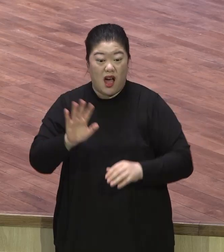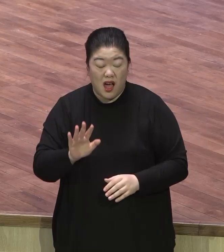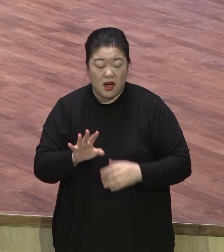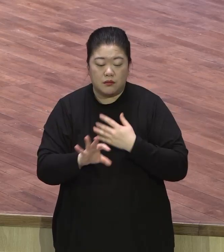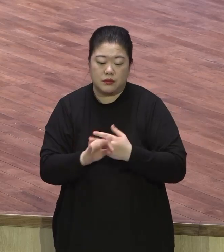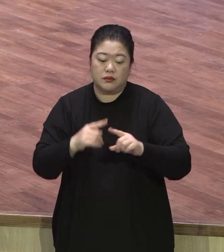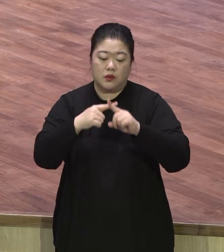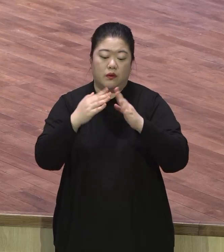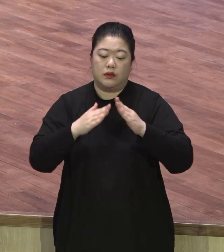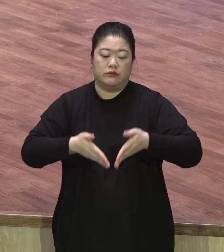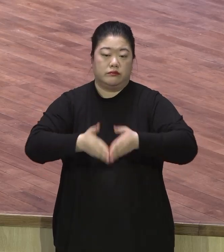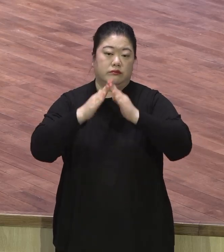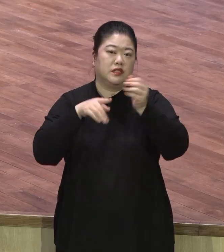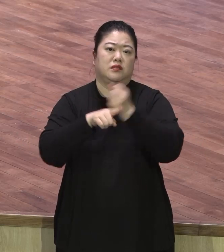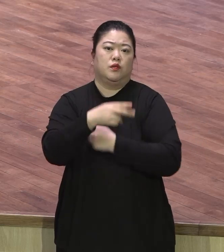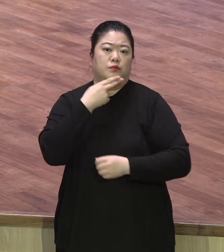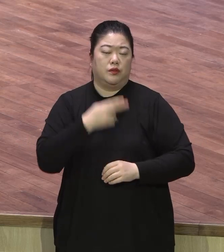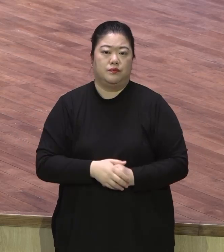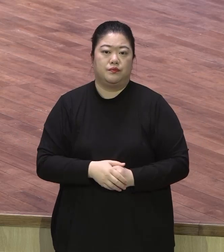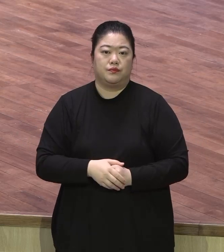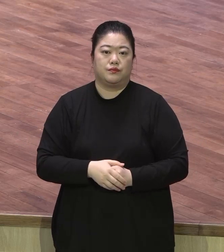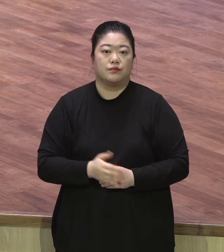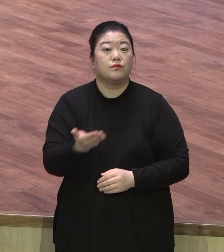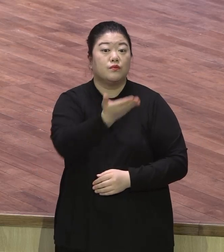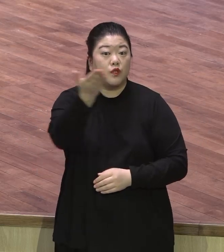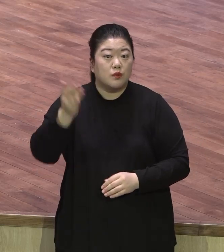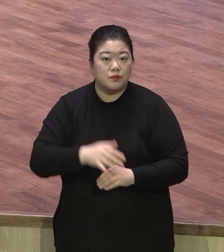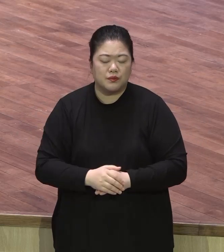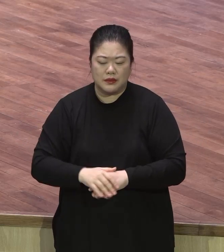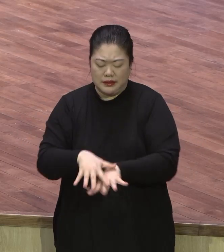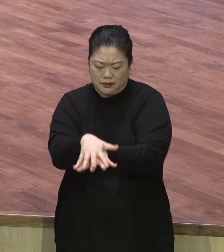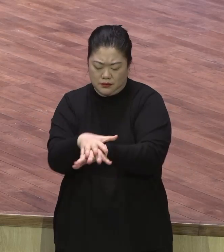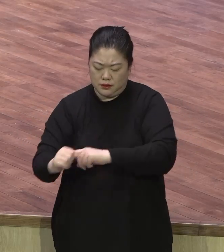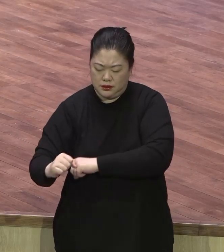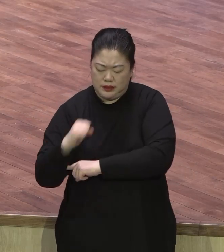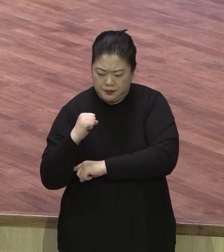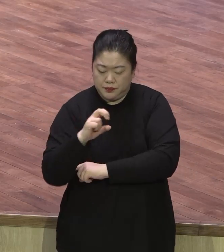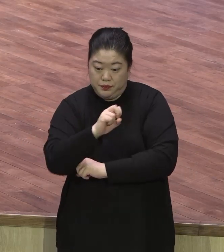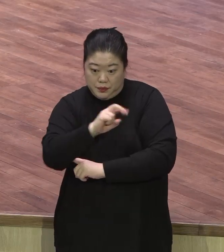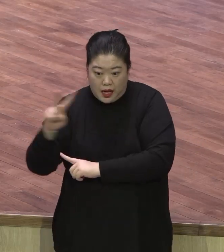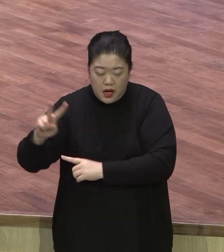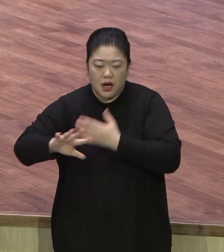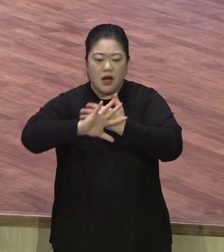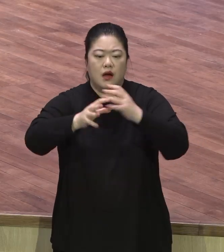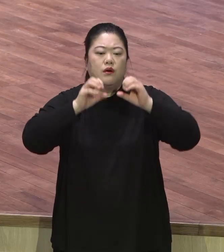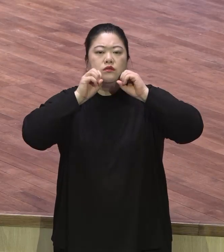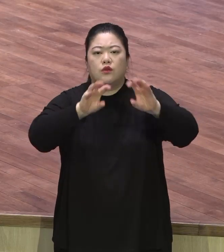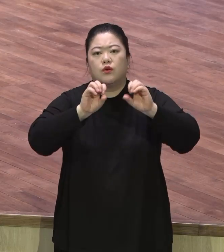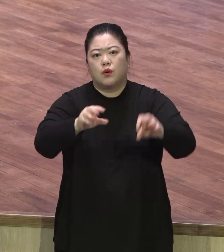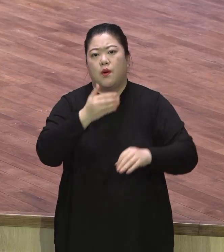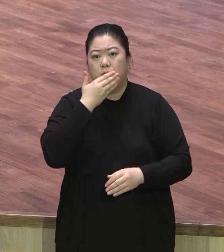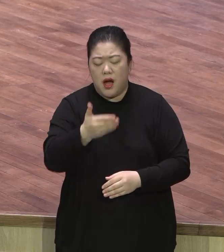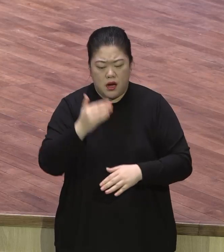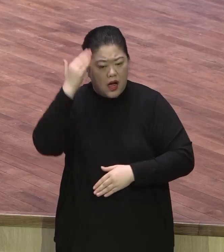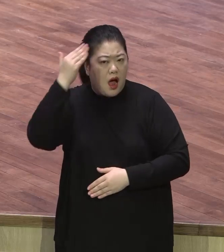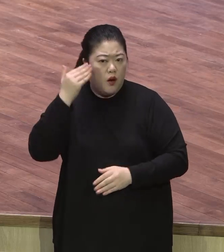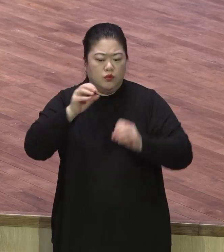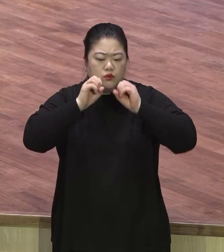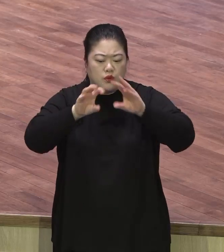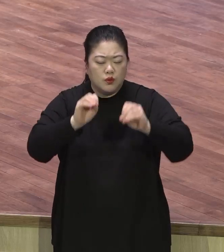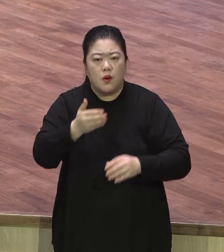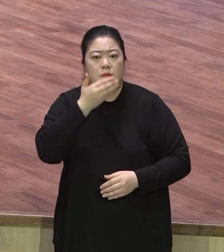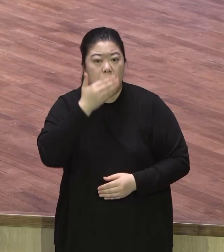4천만 섬도 일어나야 됩니까 힘을 합쳐가지고 힘이 있어야 성교를 힘 있게 할 게 아니에요 왜 헌당해야 됩니까 힘이 있어야 힘